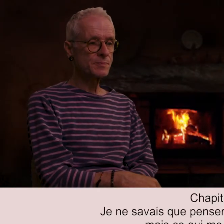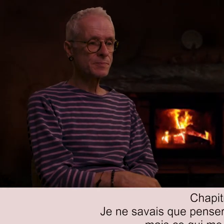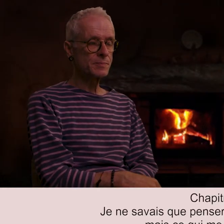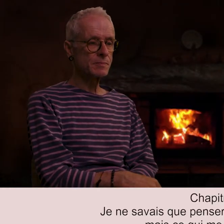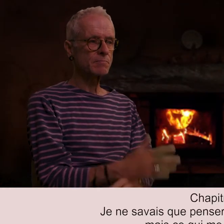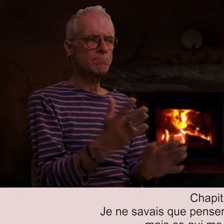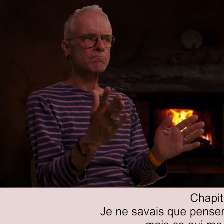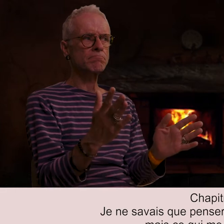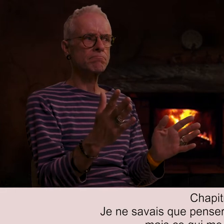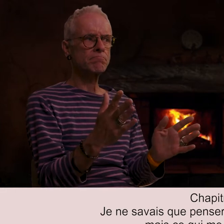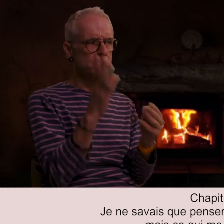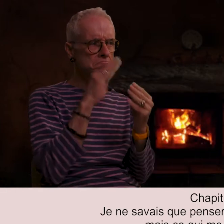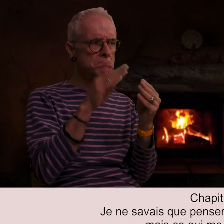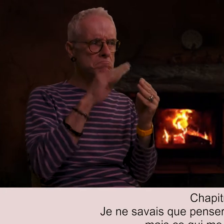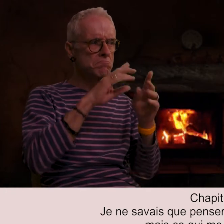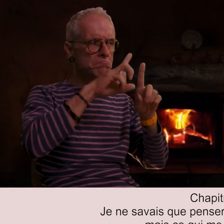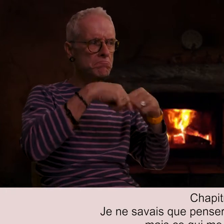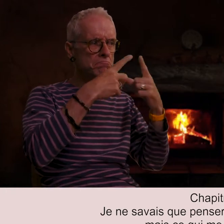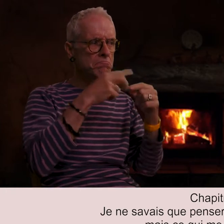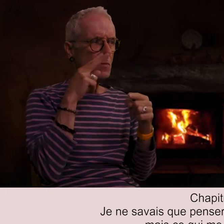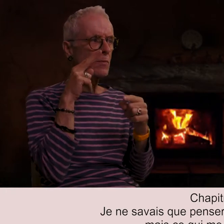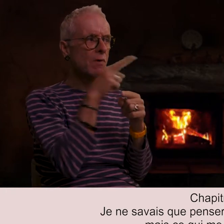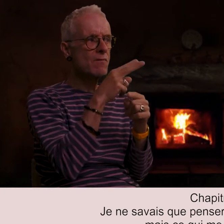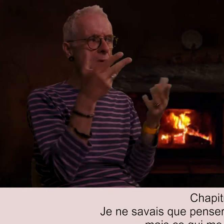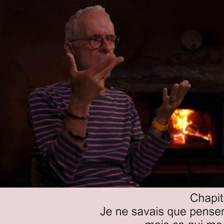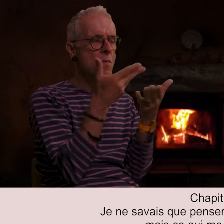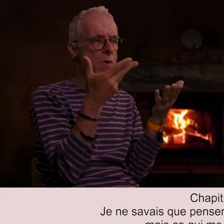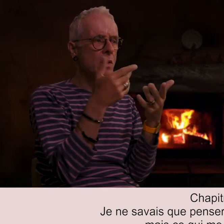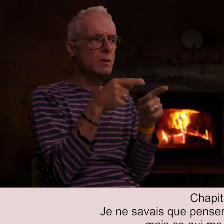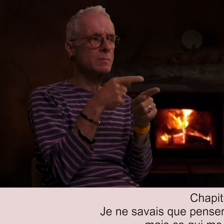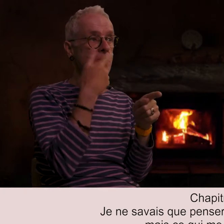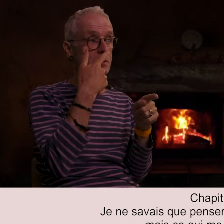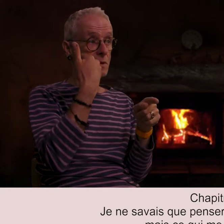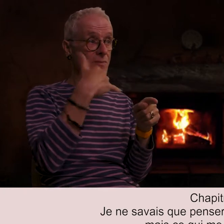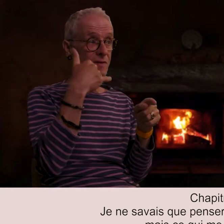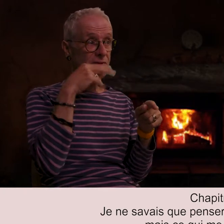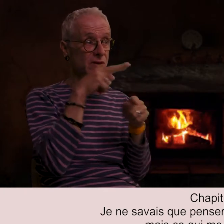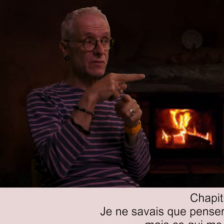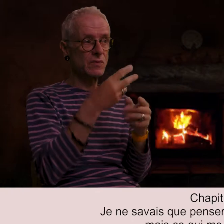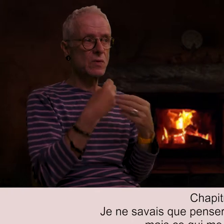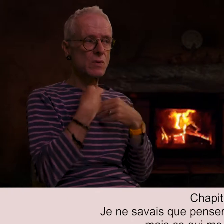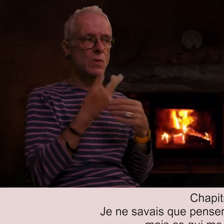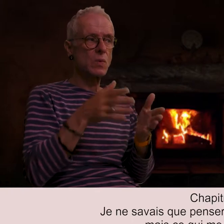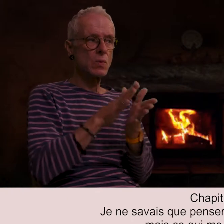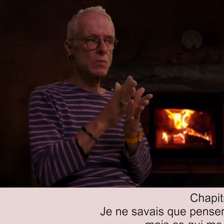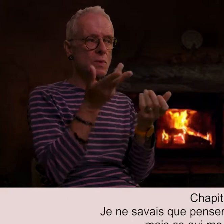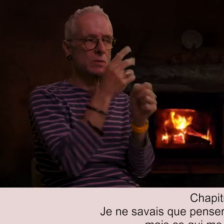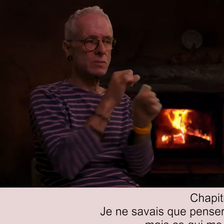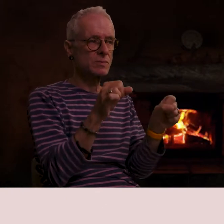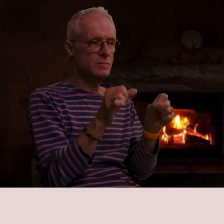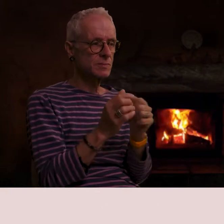Je ne savais que penser de ce que je voyais, mais ce qui me restait à voir était encore bien plus extraordinaire.